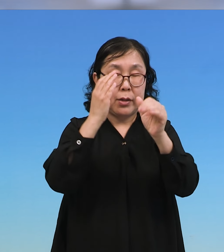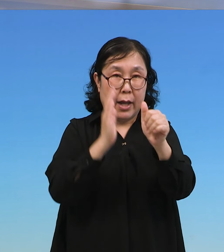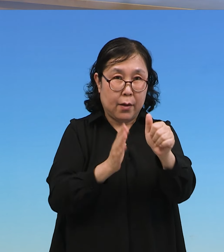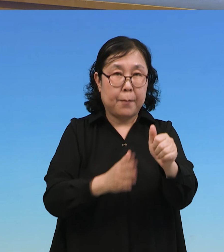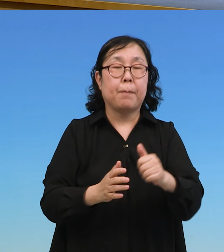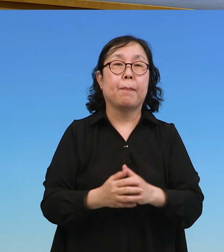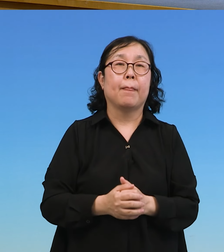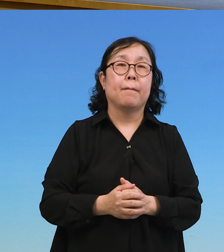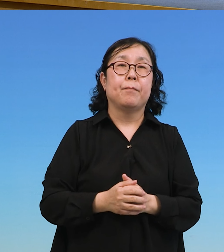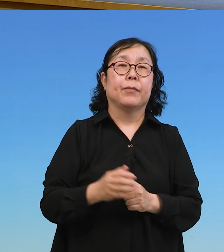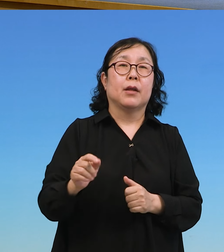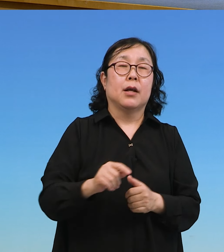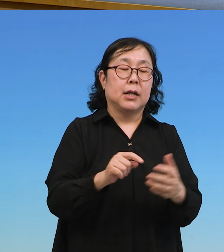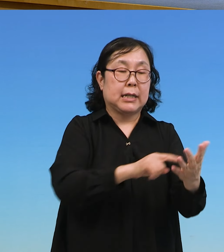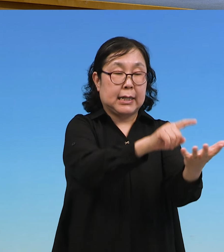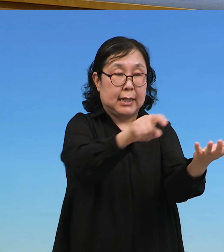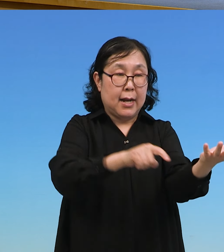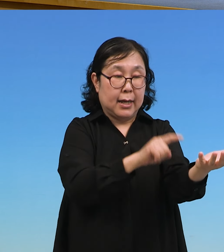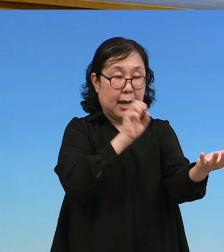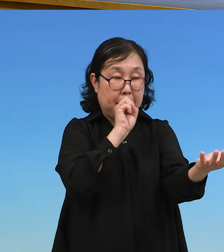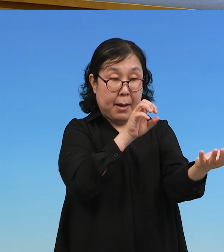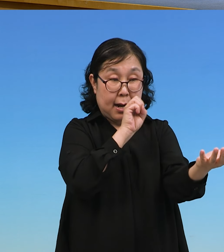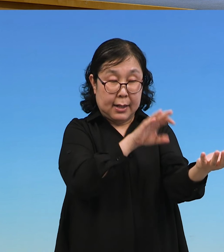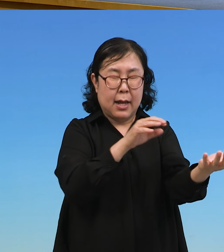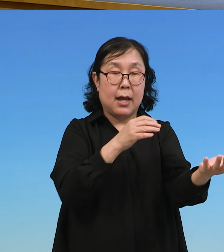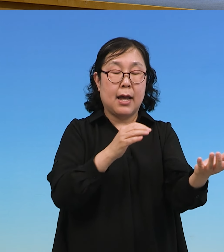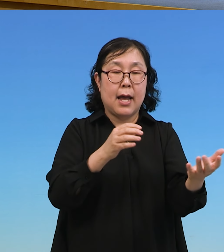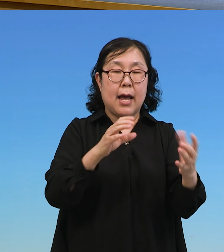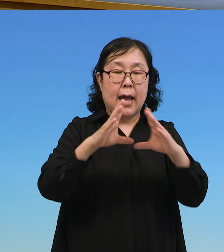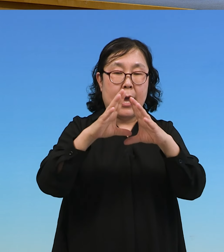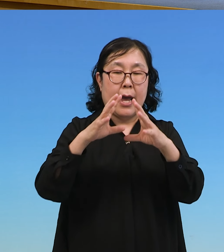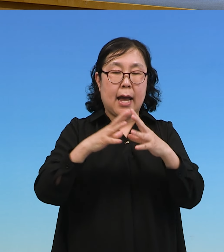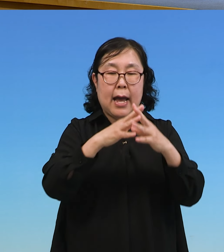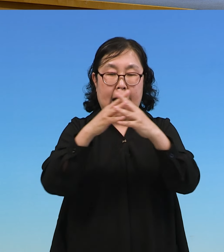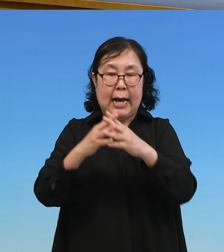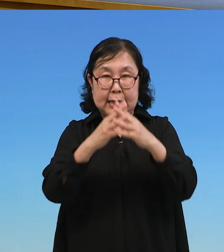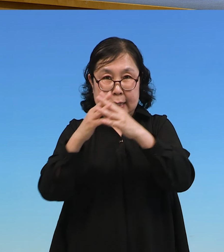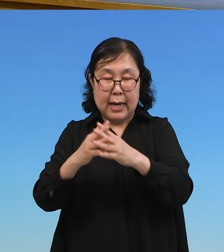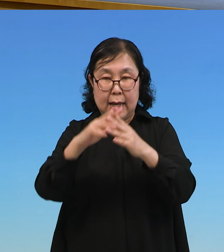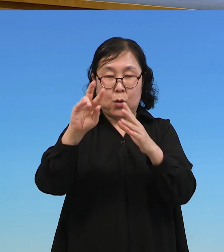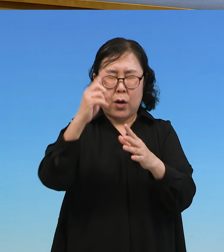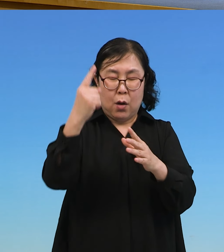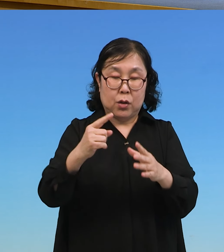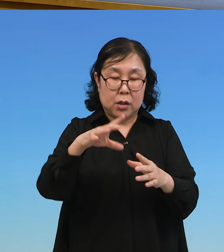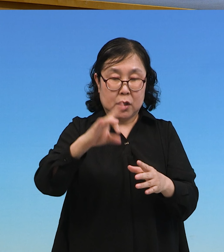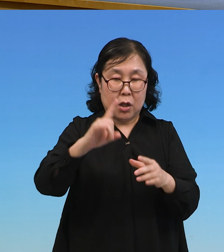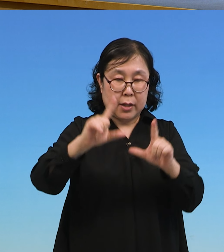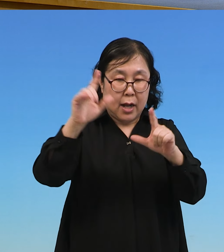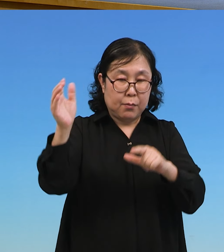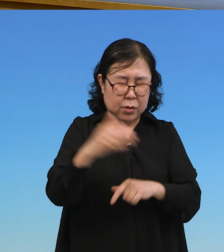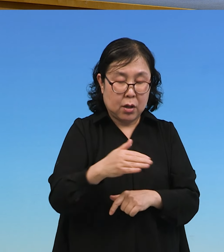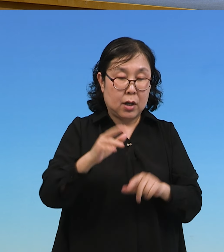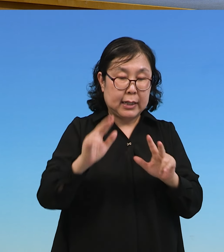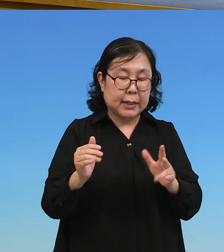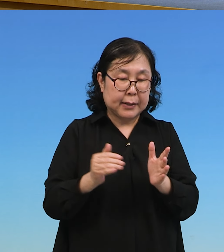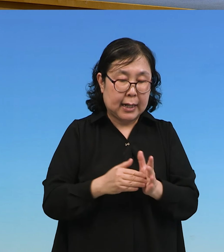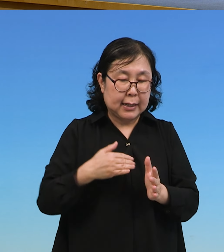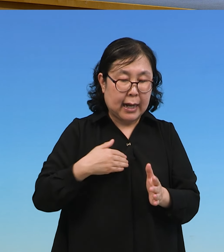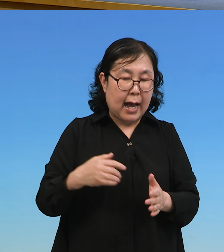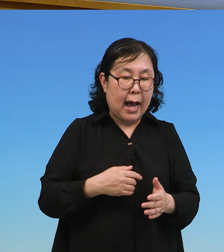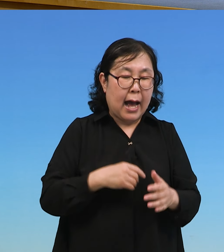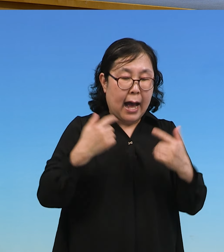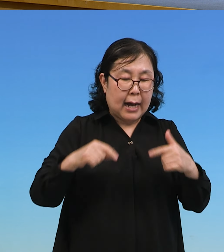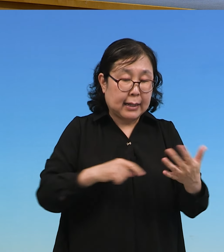보십시오. 그들에게 말하되 아시아에 들어온 첫날부터 지금까지 내가 항상 여러분